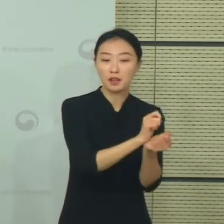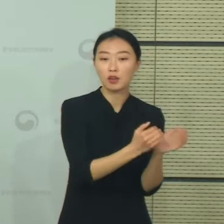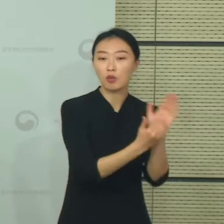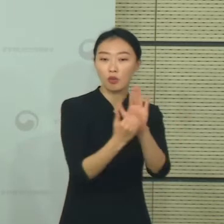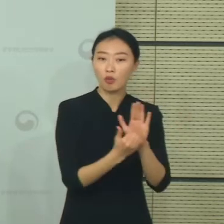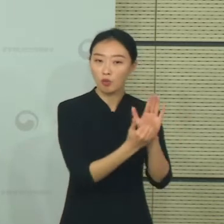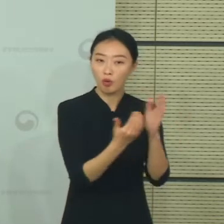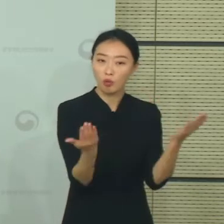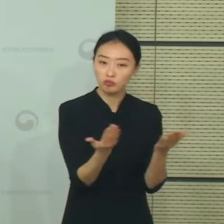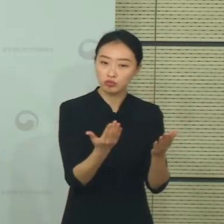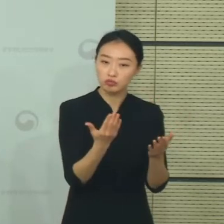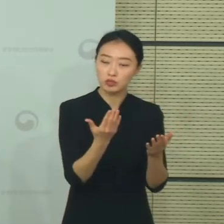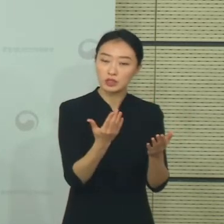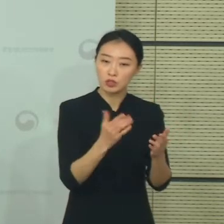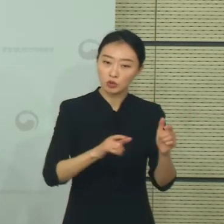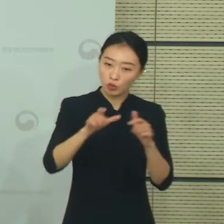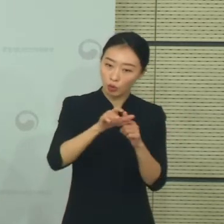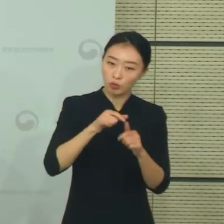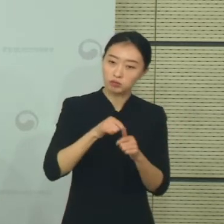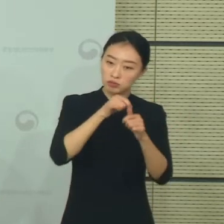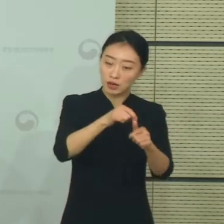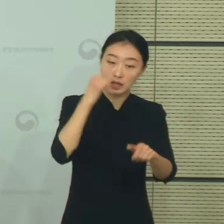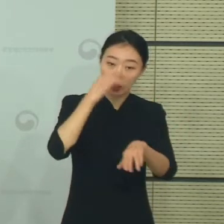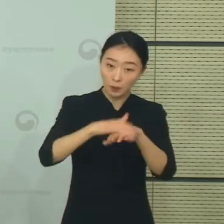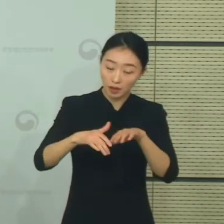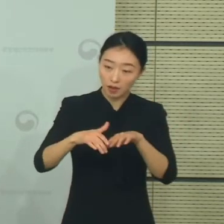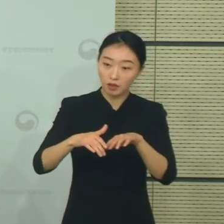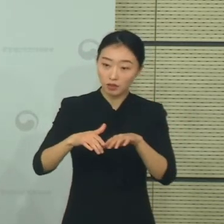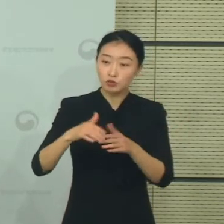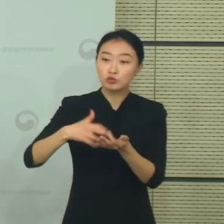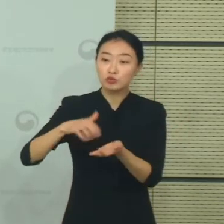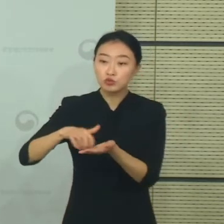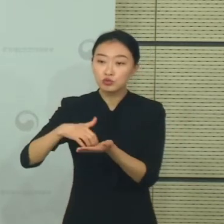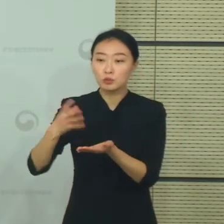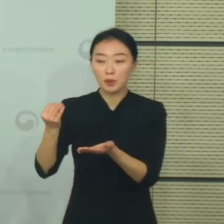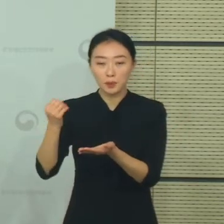있는지, 있다면 확충 규모는 얼마나 되는지 궁금합니다.